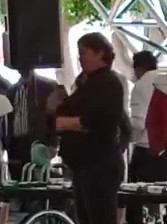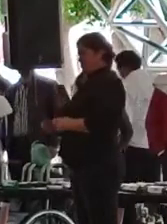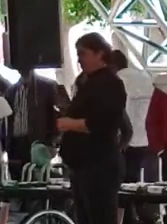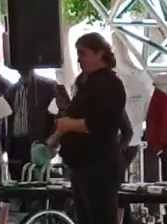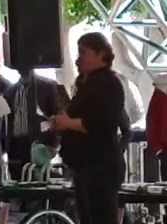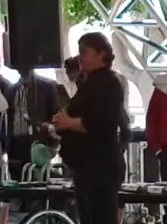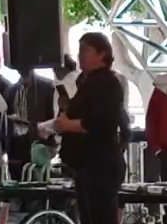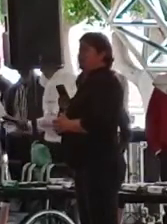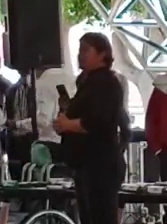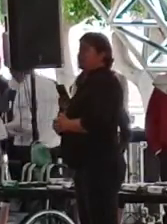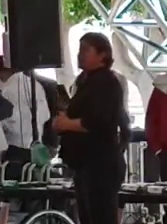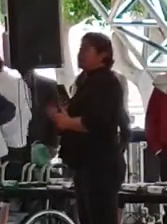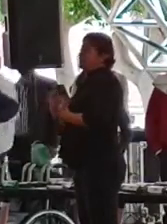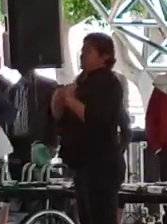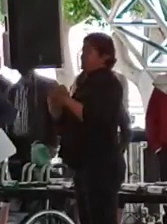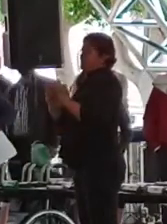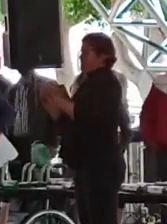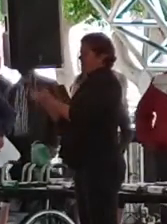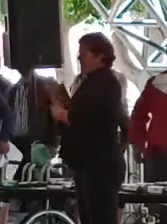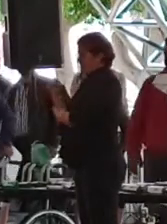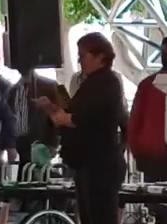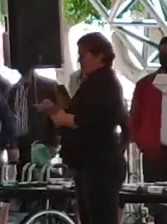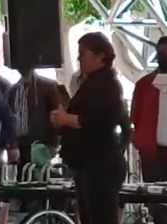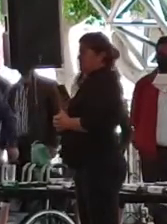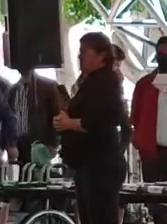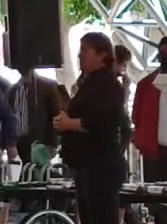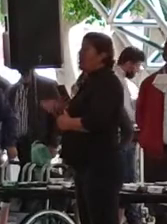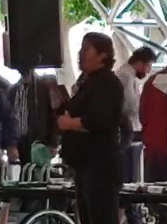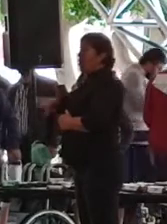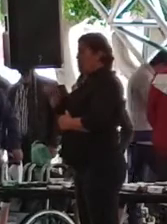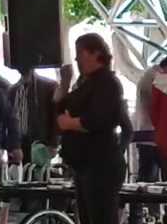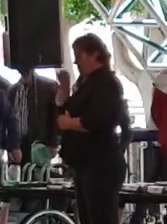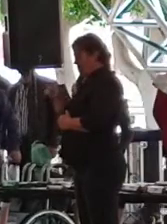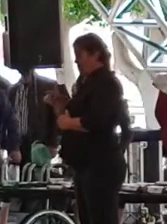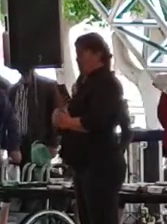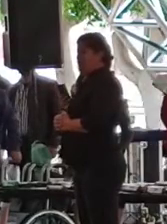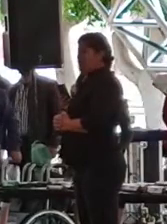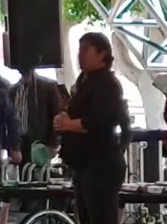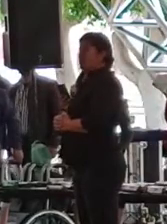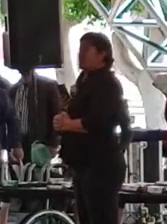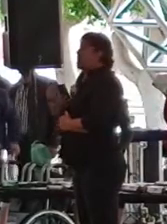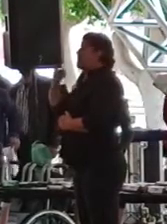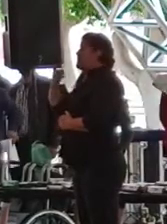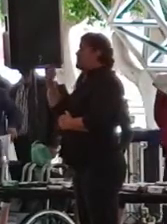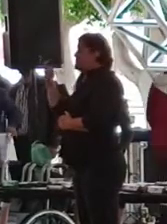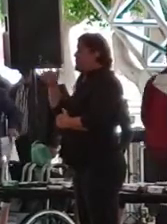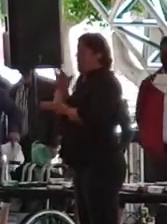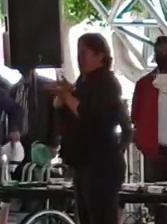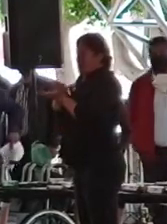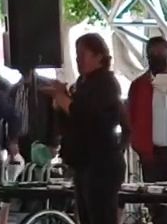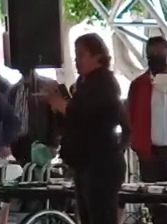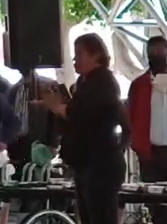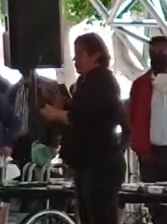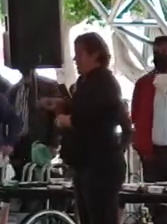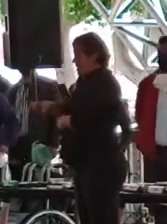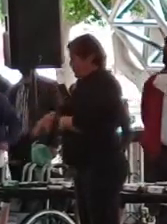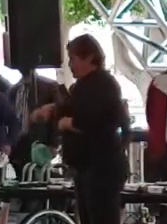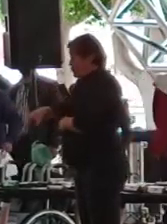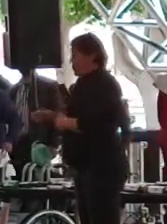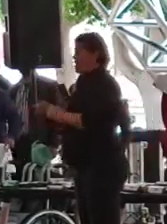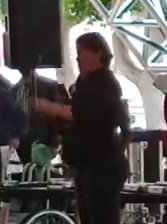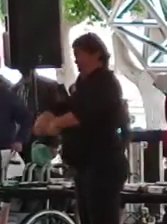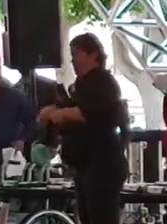con estas entregas. Vamos a entregar también el día de hoy 100 apoyos funcionales de bastones,